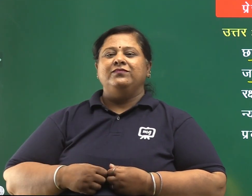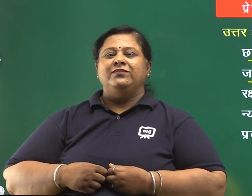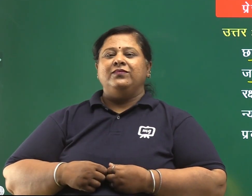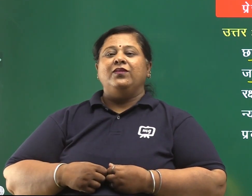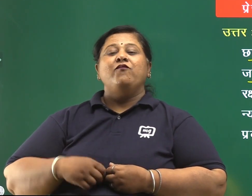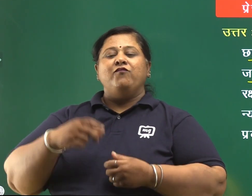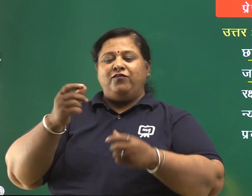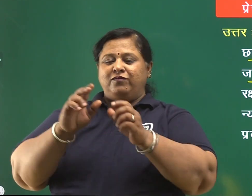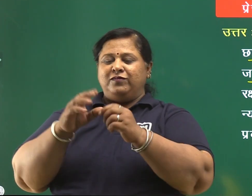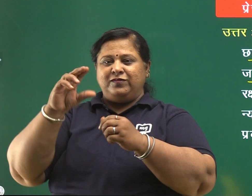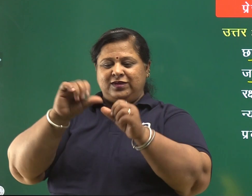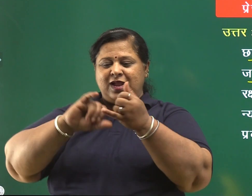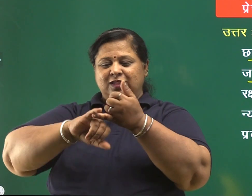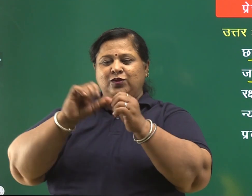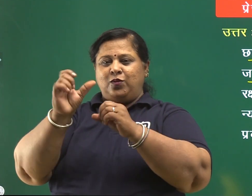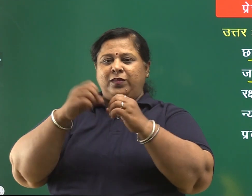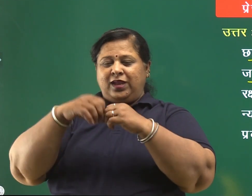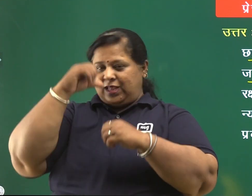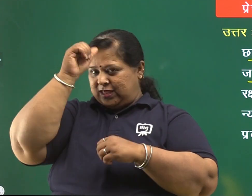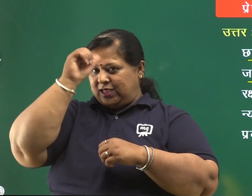विषय हिंदी